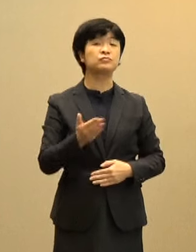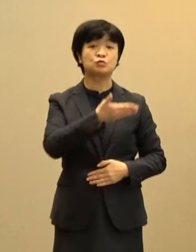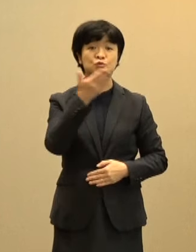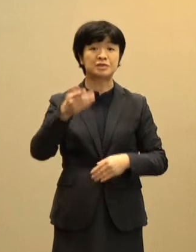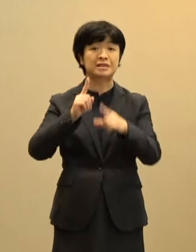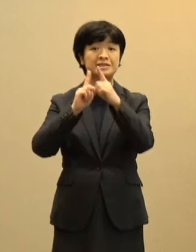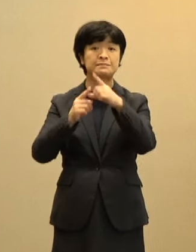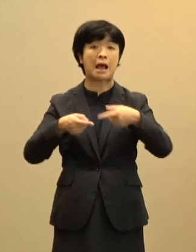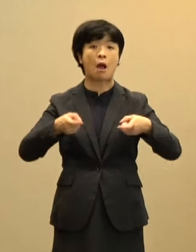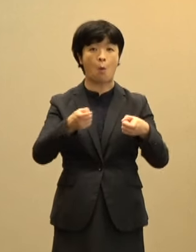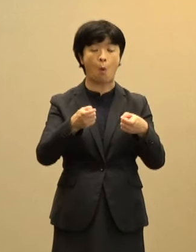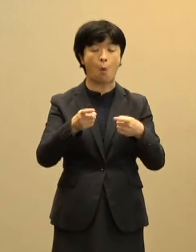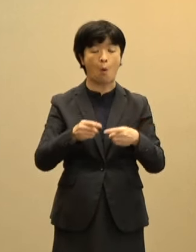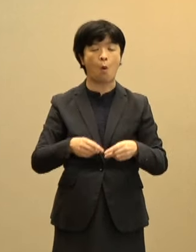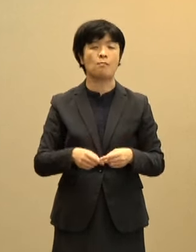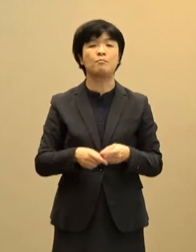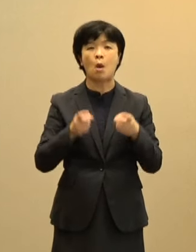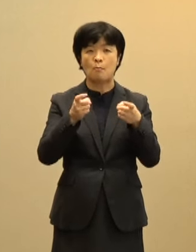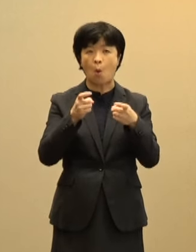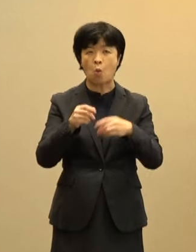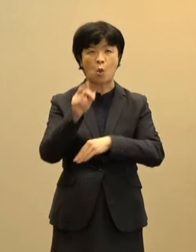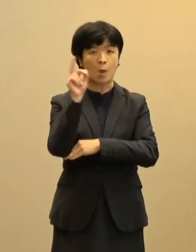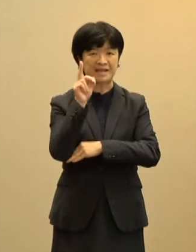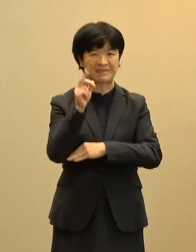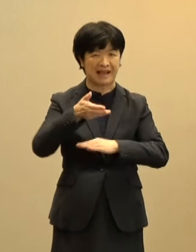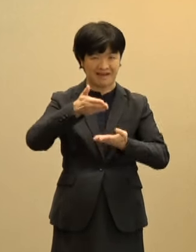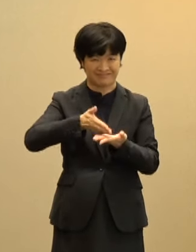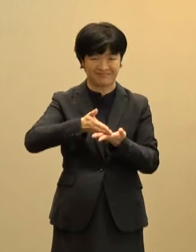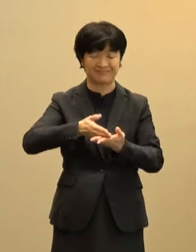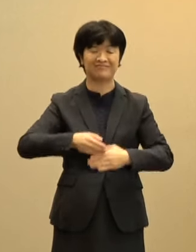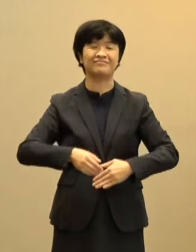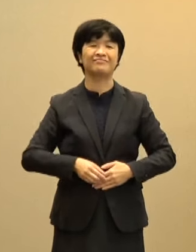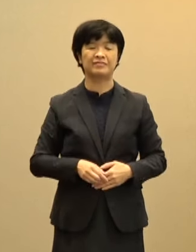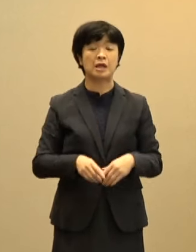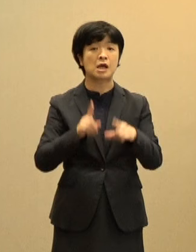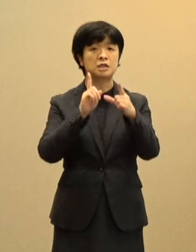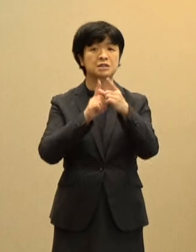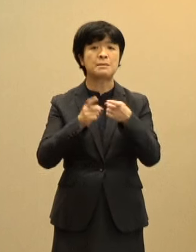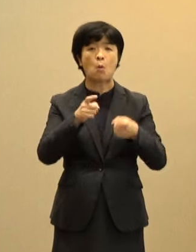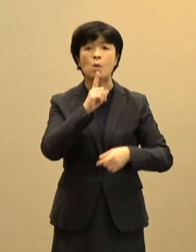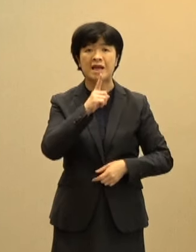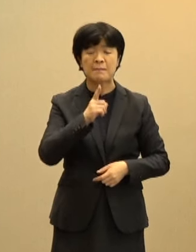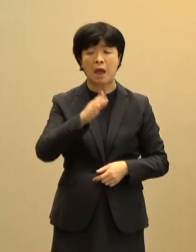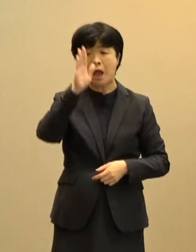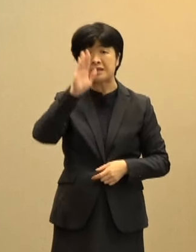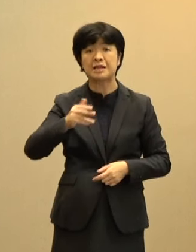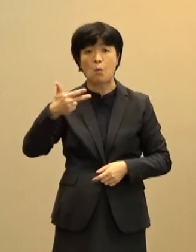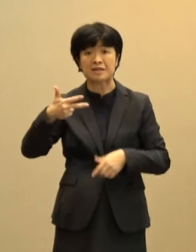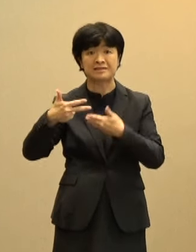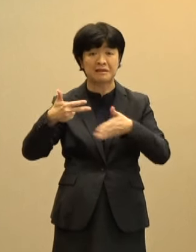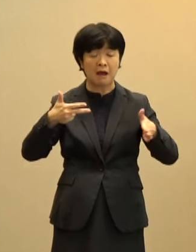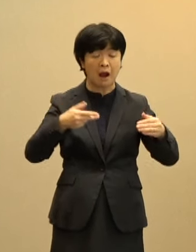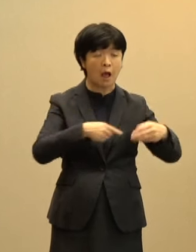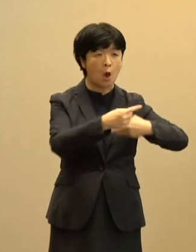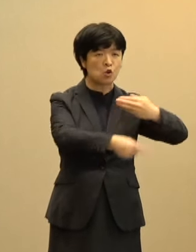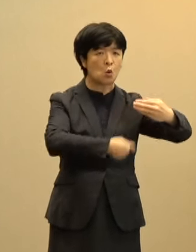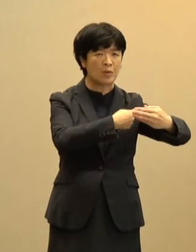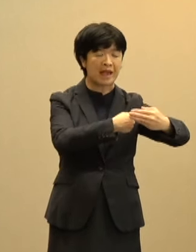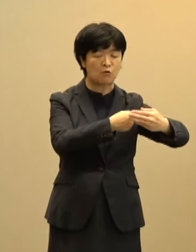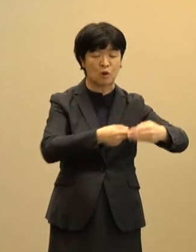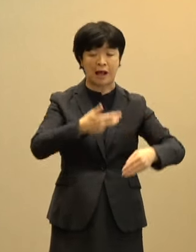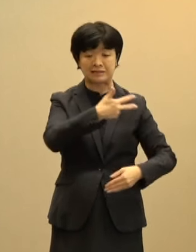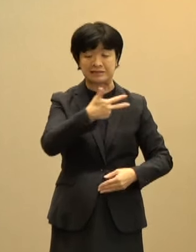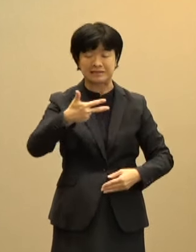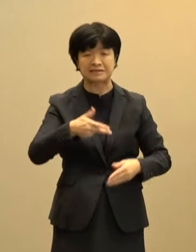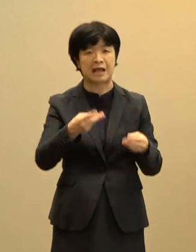次に千葉港ポートセミナーの開催についてお話をいたします。千葉港は市川市から袖ヶ浦市までの6市にまたがる